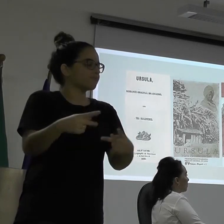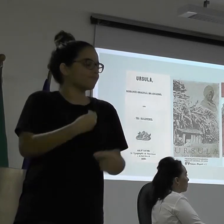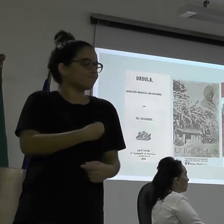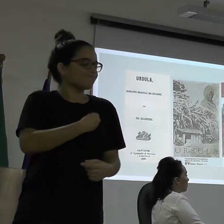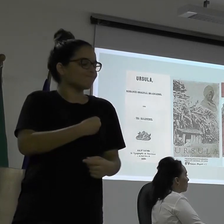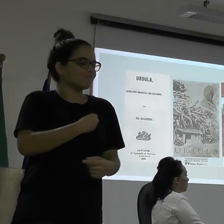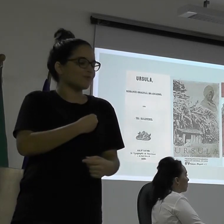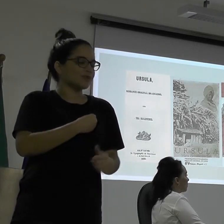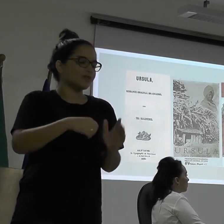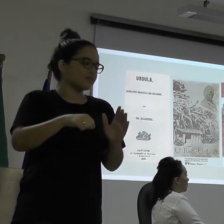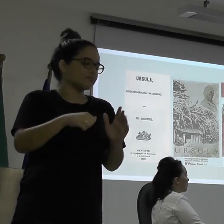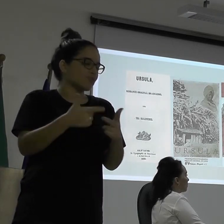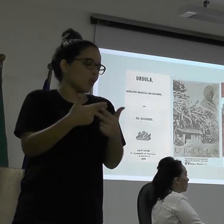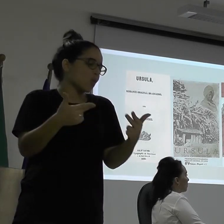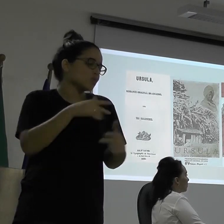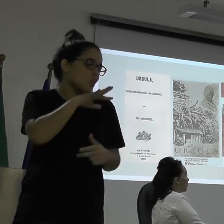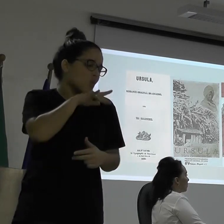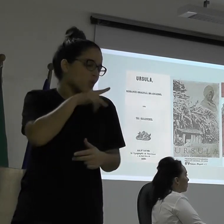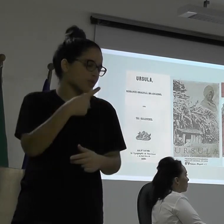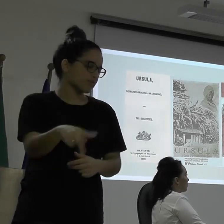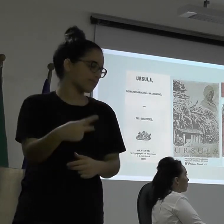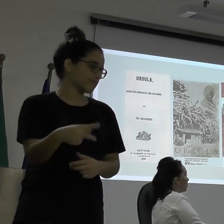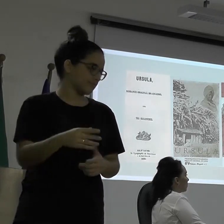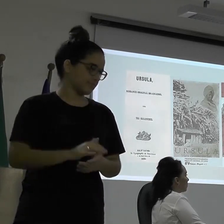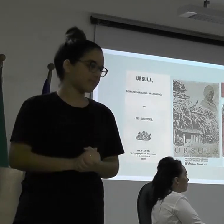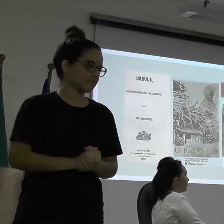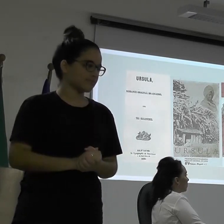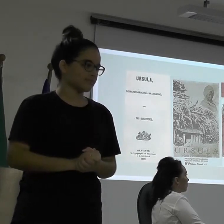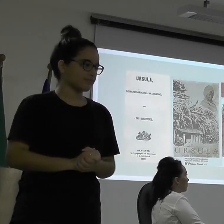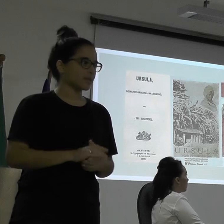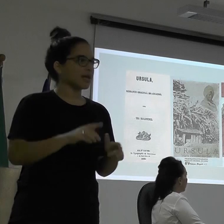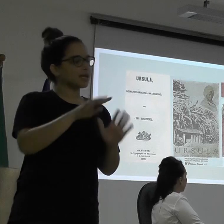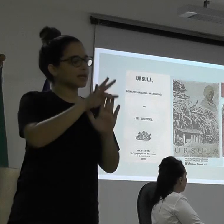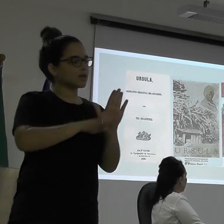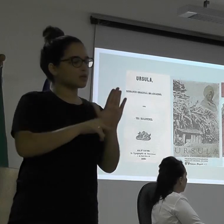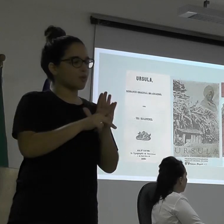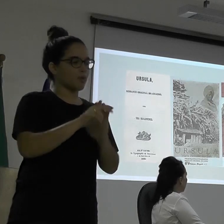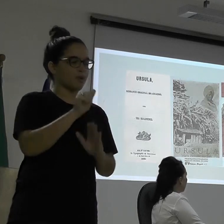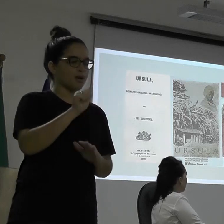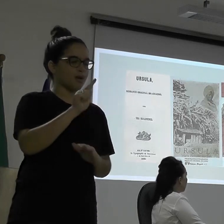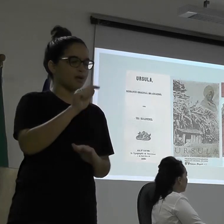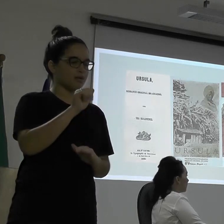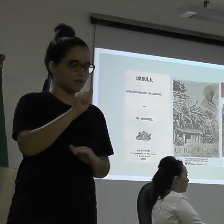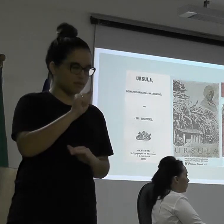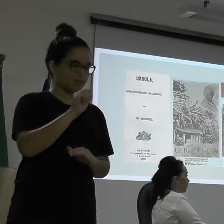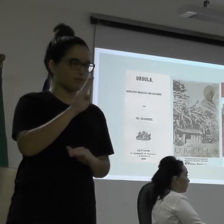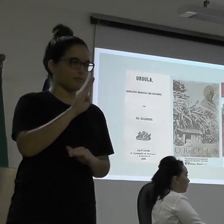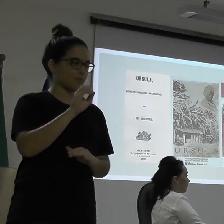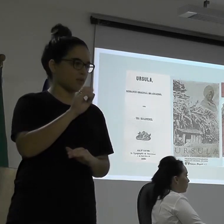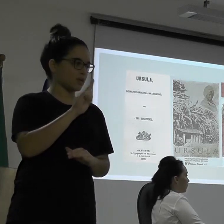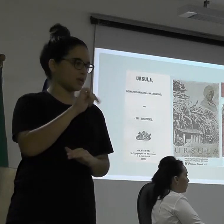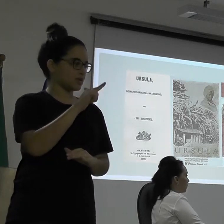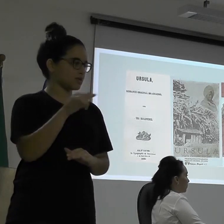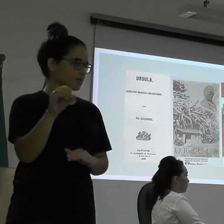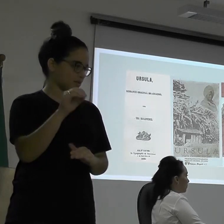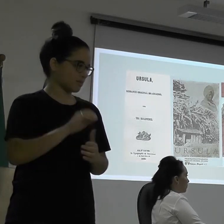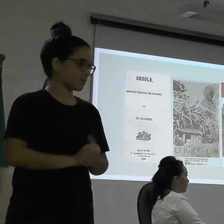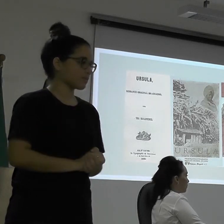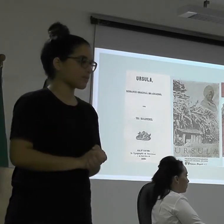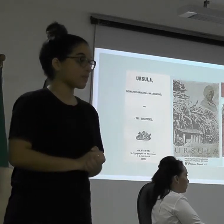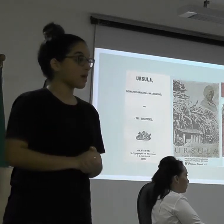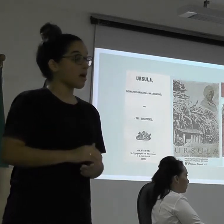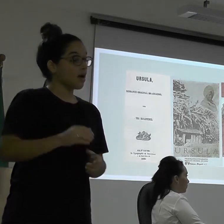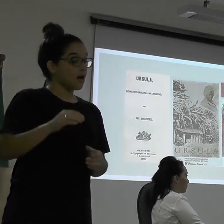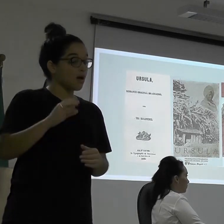já é um salto imenso em relação a outros textos abolicionistas. A obra de Maria Firmina ainda tem duas